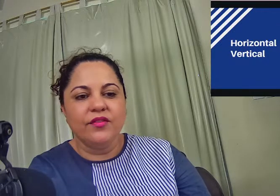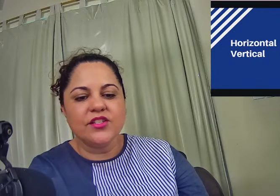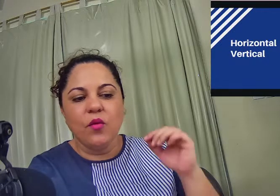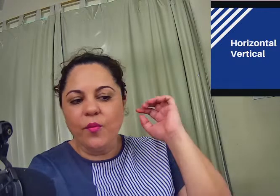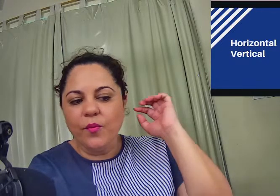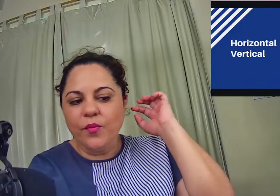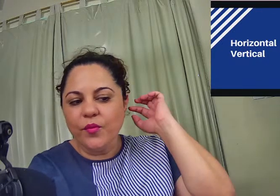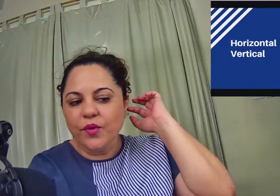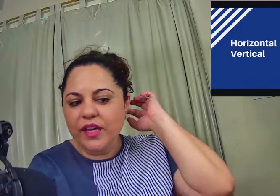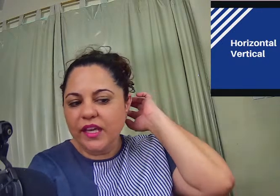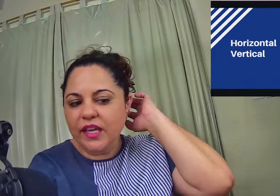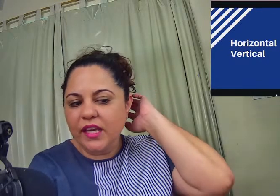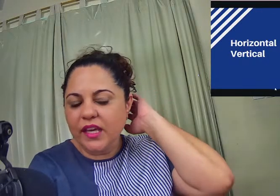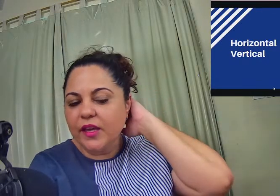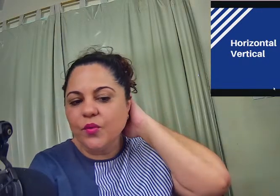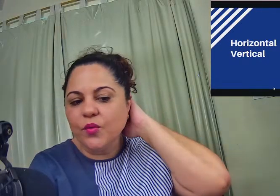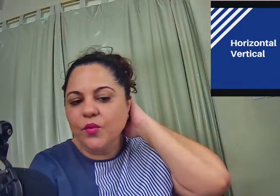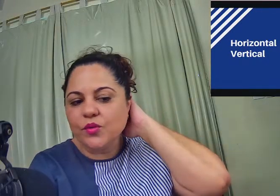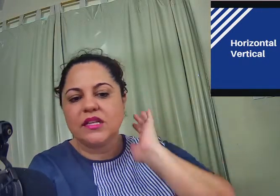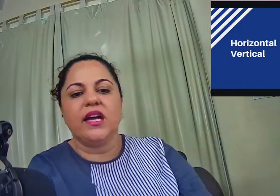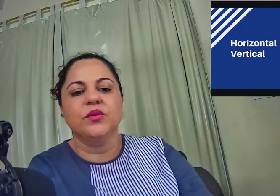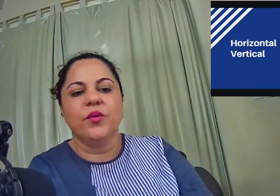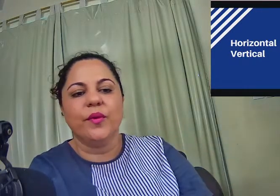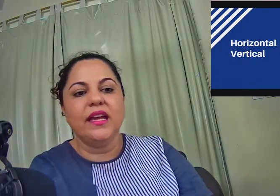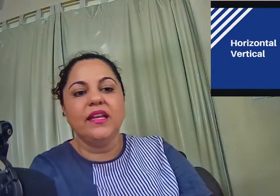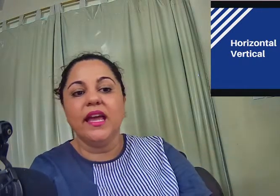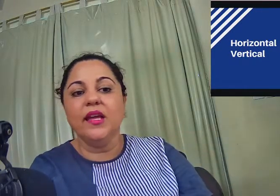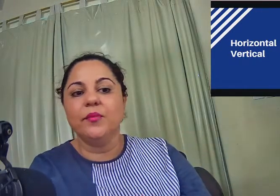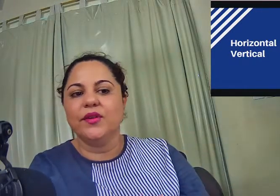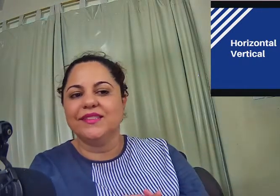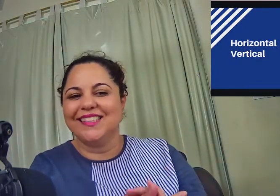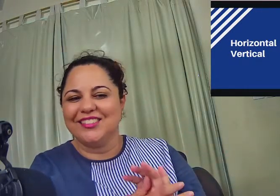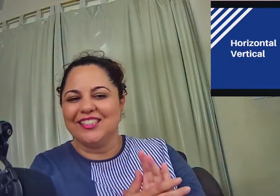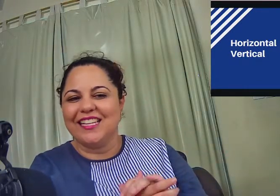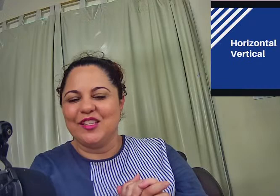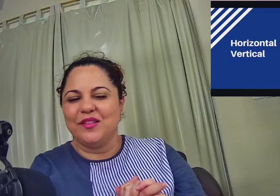como que o uso do classificador, ele é importante na Libras, né?